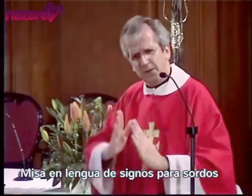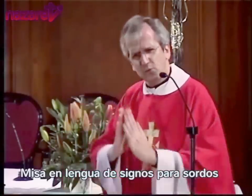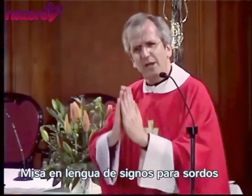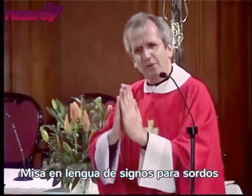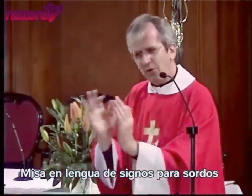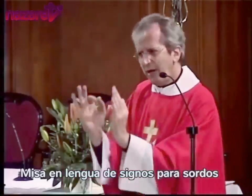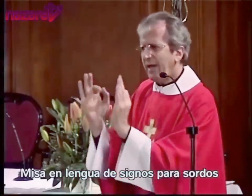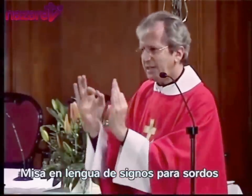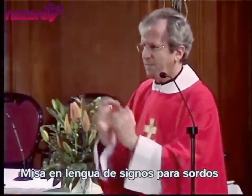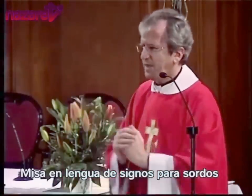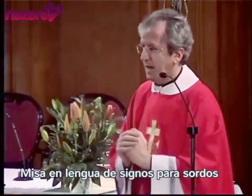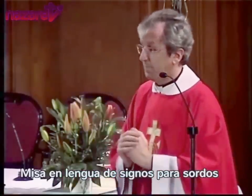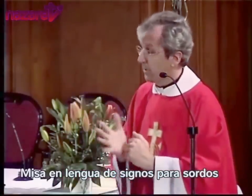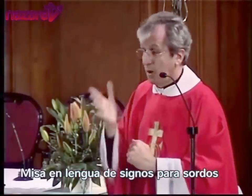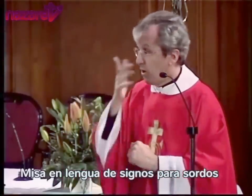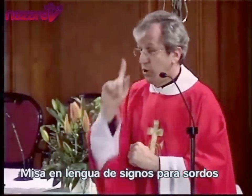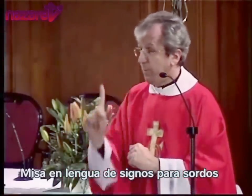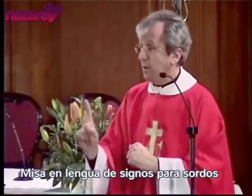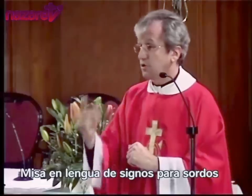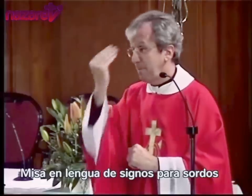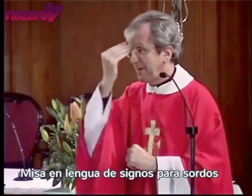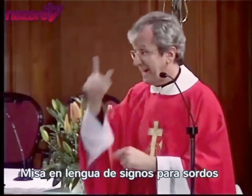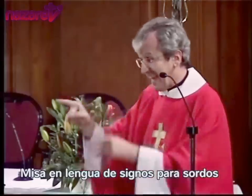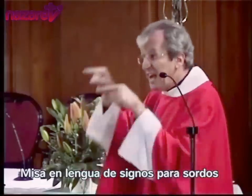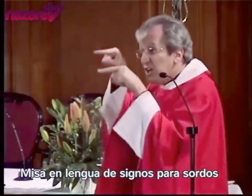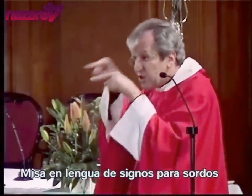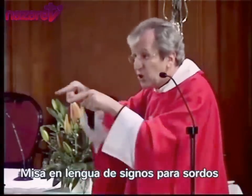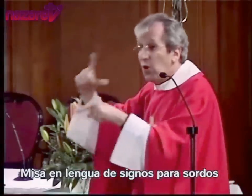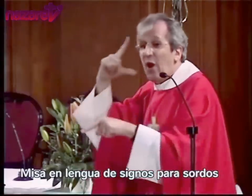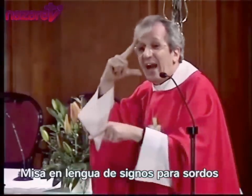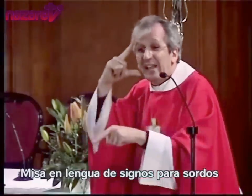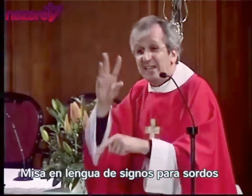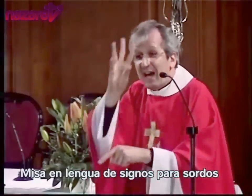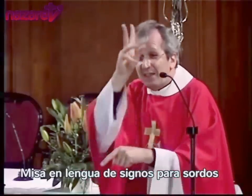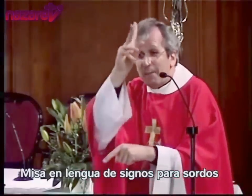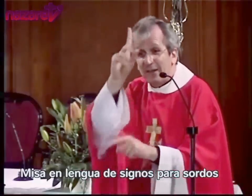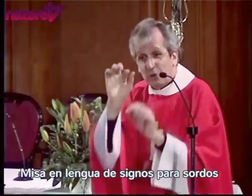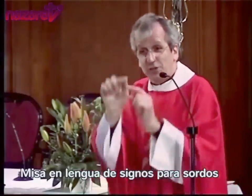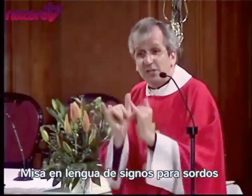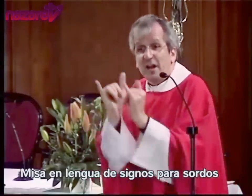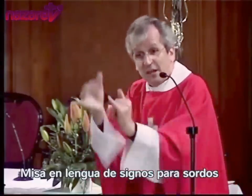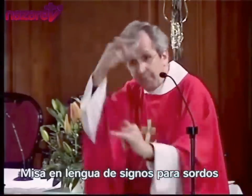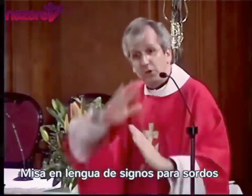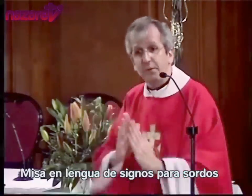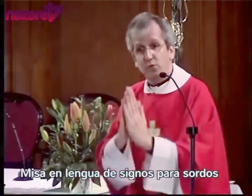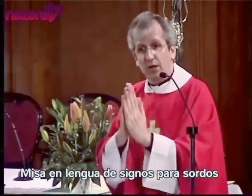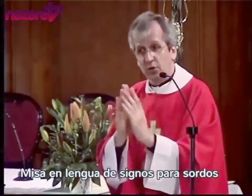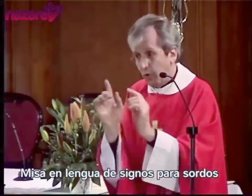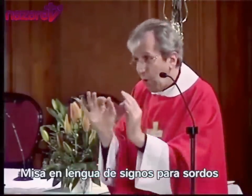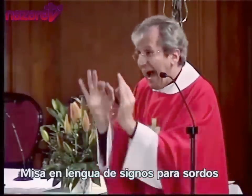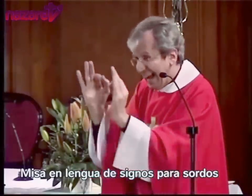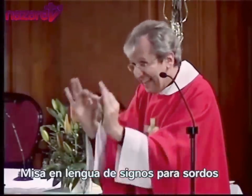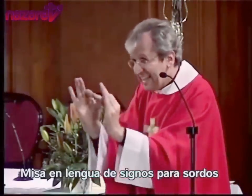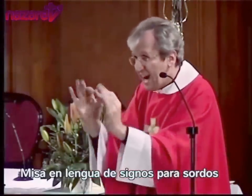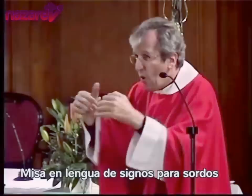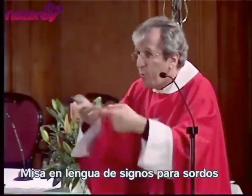del Espíritu Santo especial. No podemos pensar que solo aquel día de Pentecostés recibieron el Espíritu Santo,